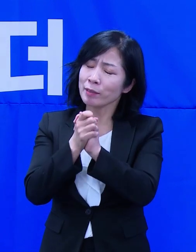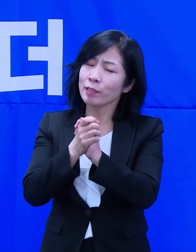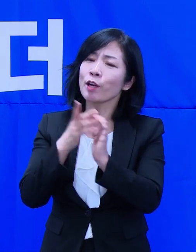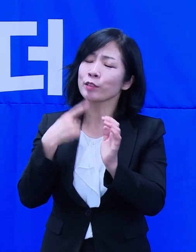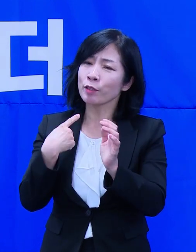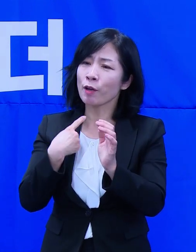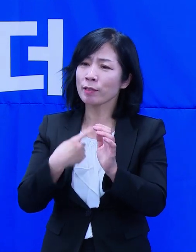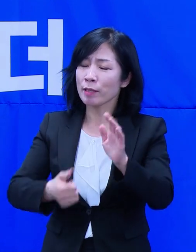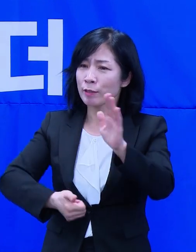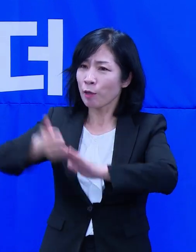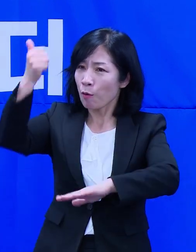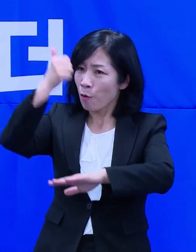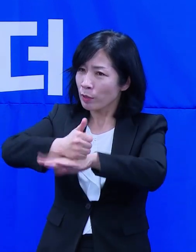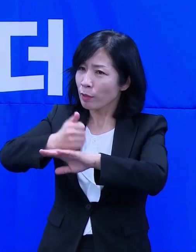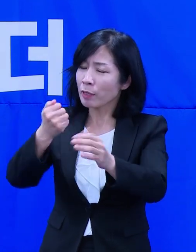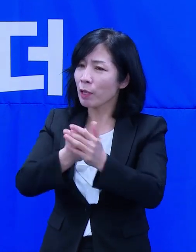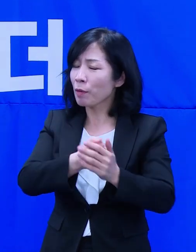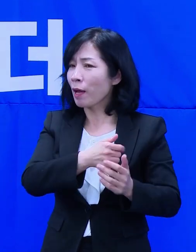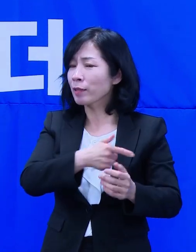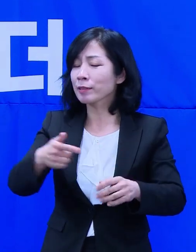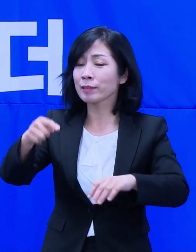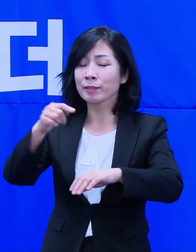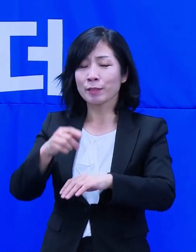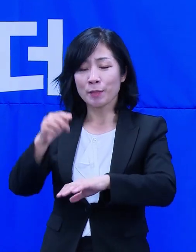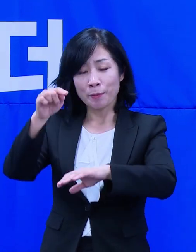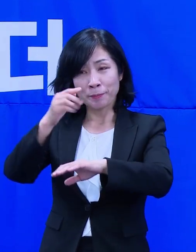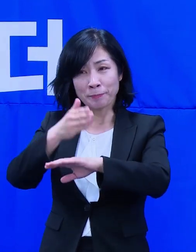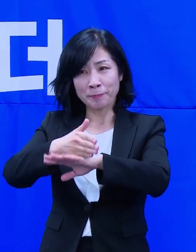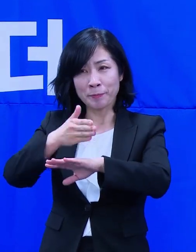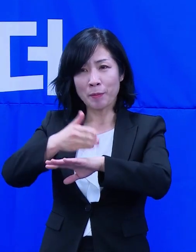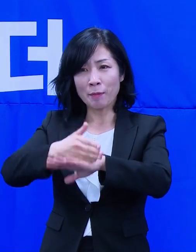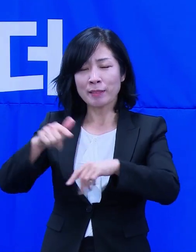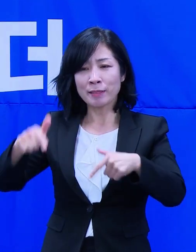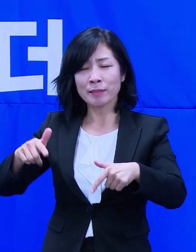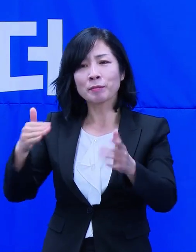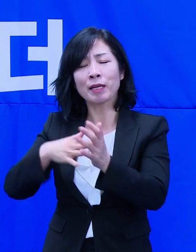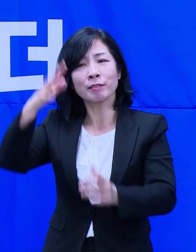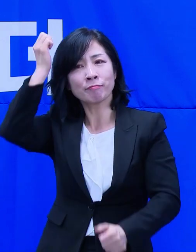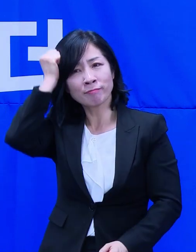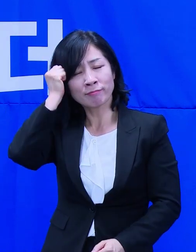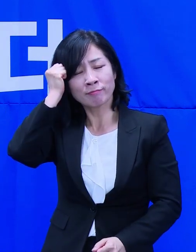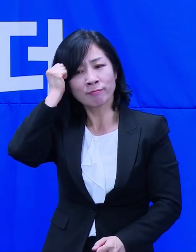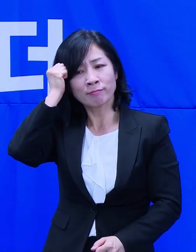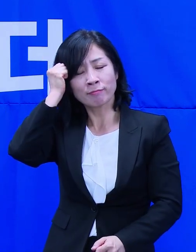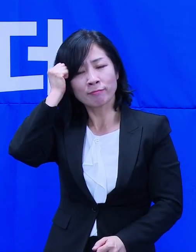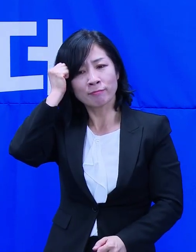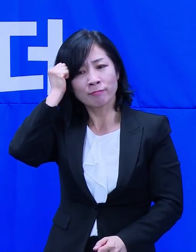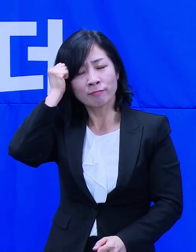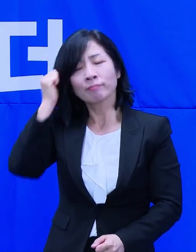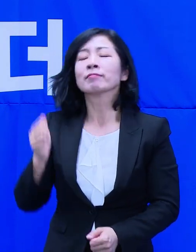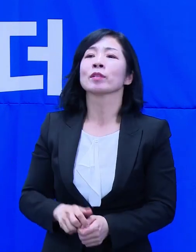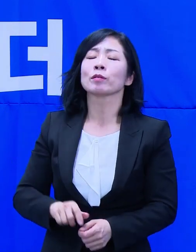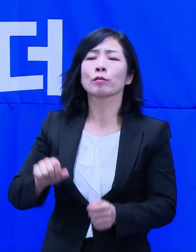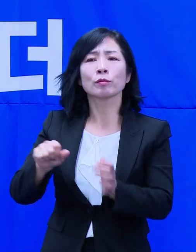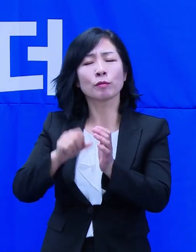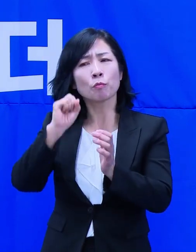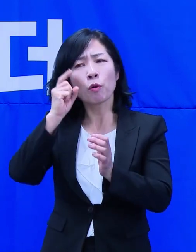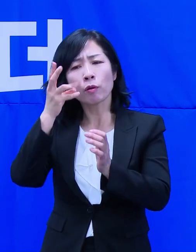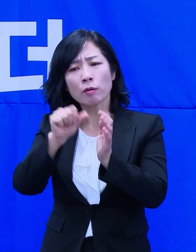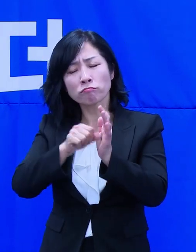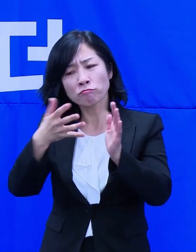당선이어서 그 고마움이 예, 그대로 느껴지고 그랬습니다. 그런데 그것이 몇 개월 안